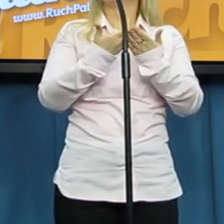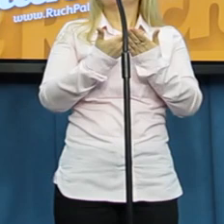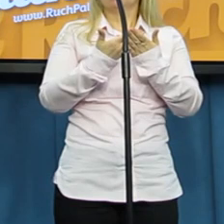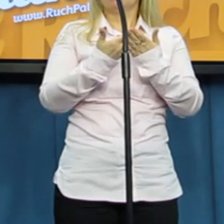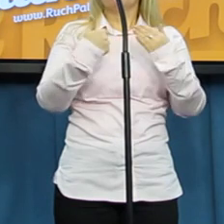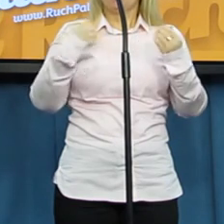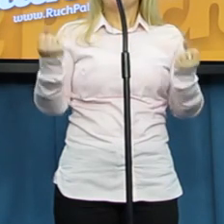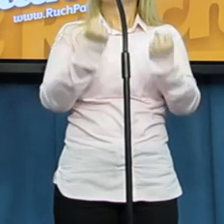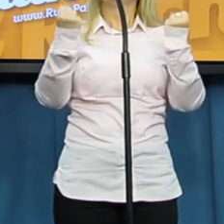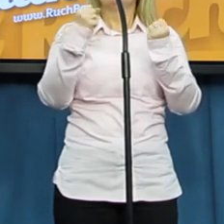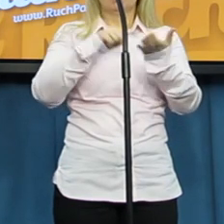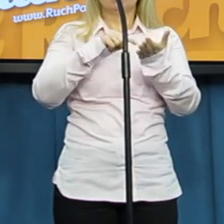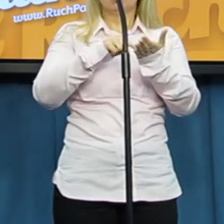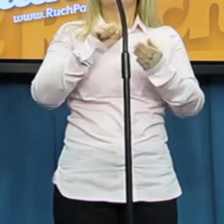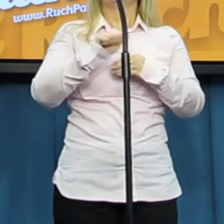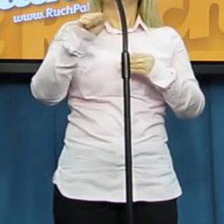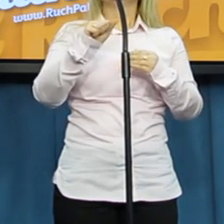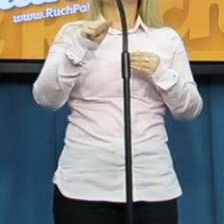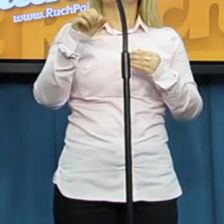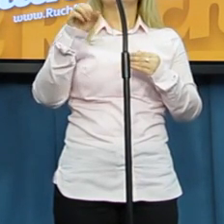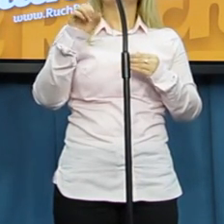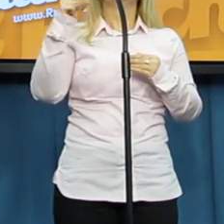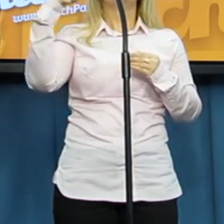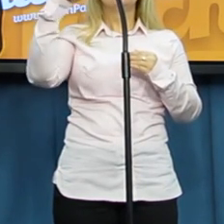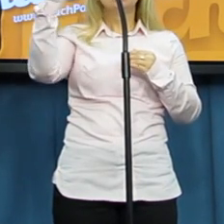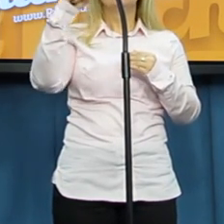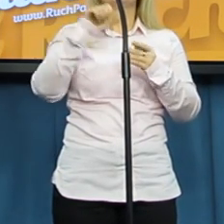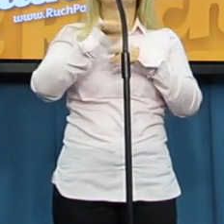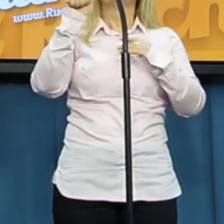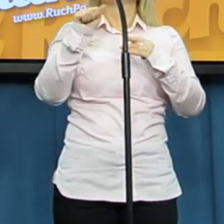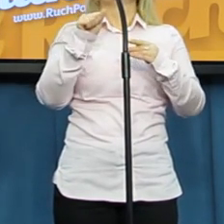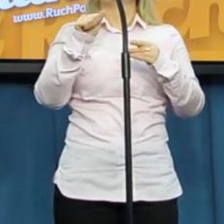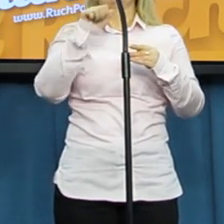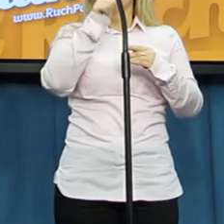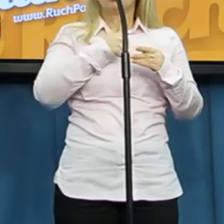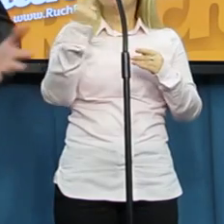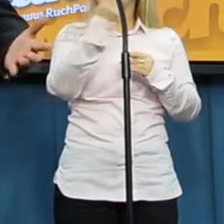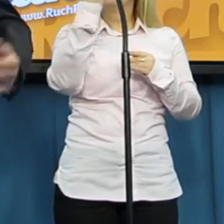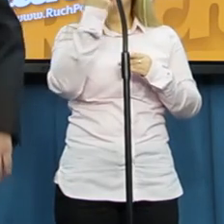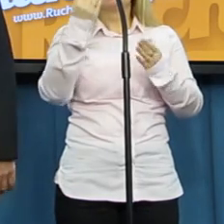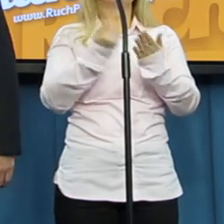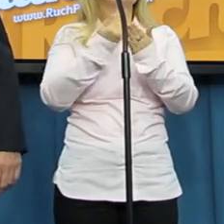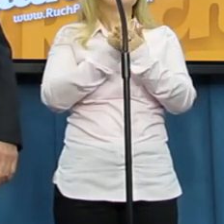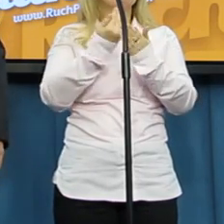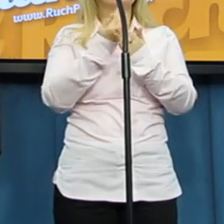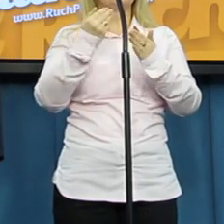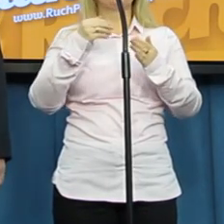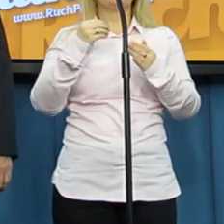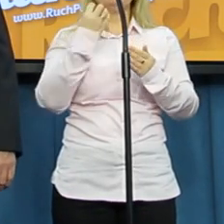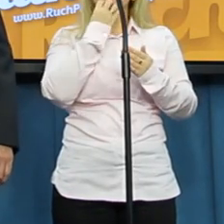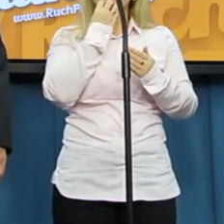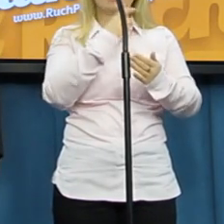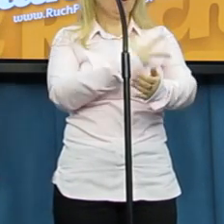dwóch motywów. Motyw pierwszy to taki, że socjaliści europejscy szukają nowych zasobów, szukają świeżej